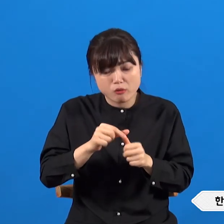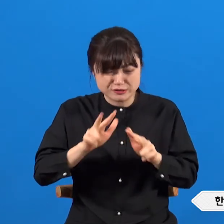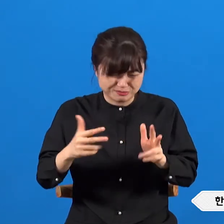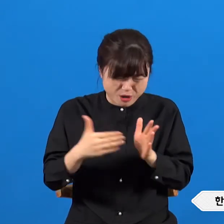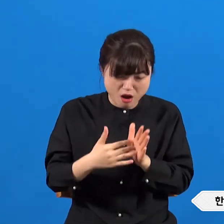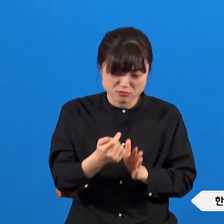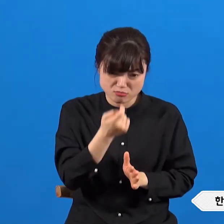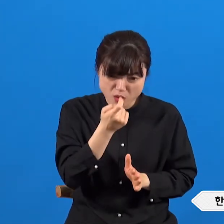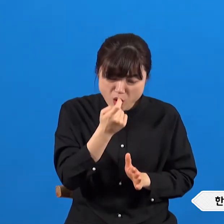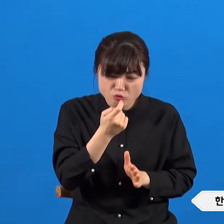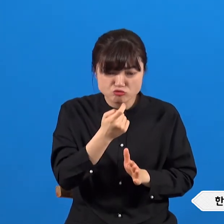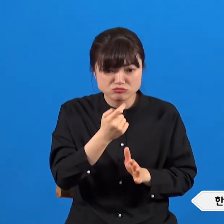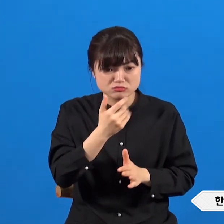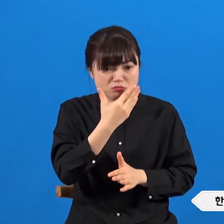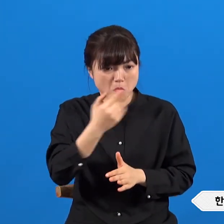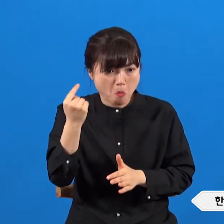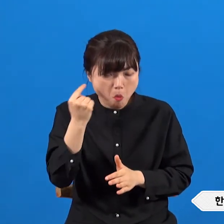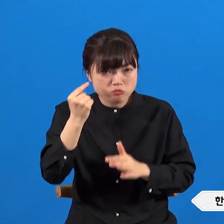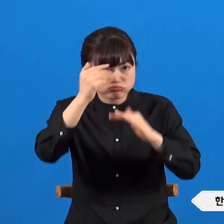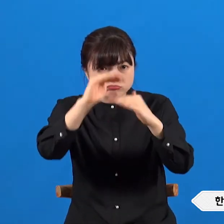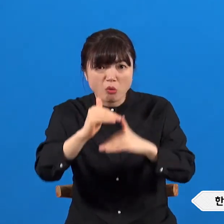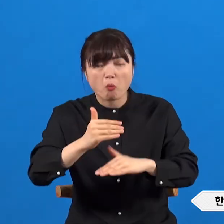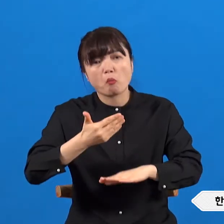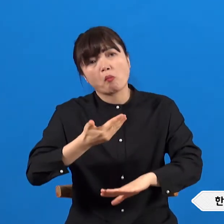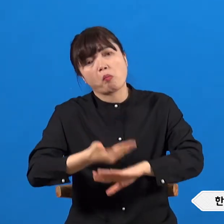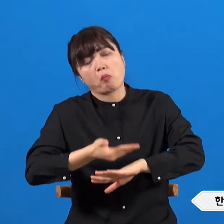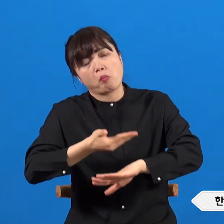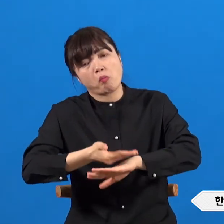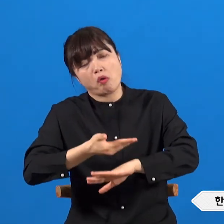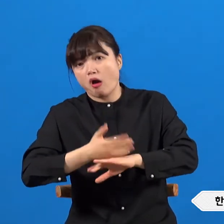이때까지 배워온 것하고는 완전히 다르지 않습니까?